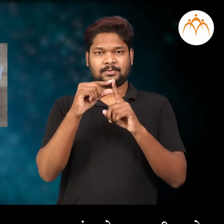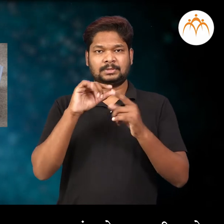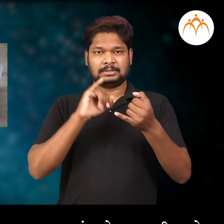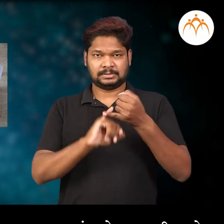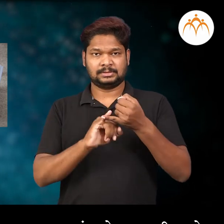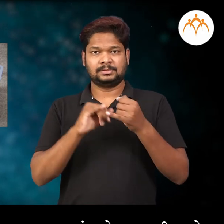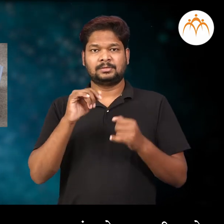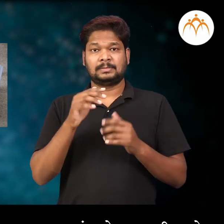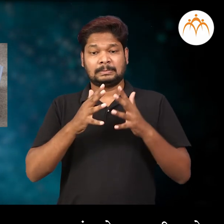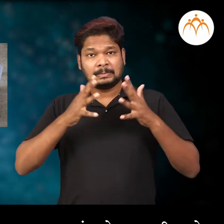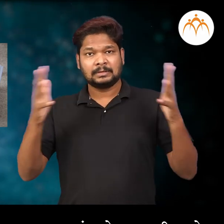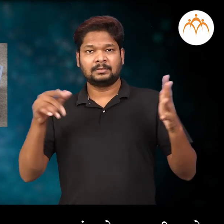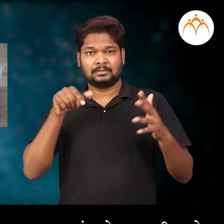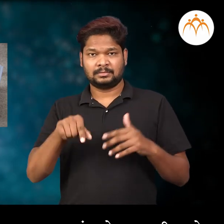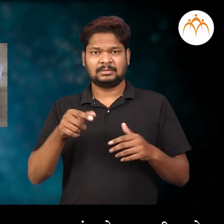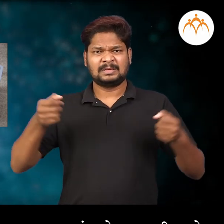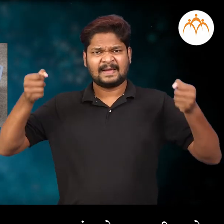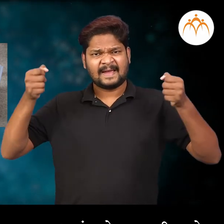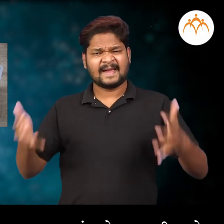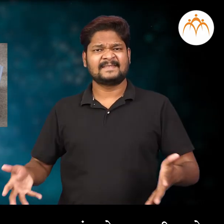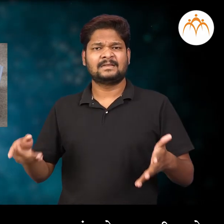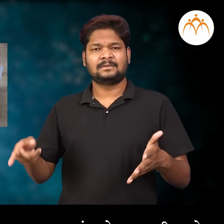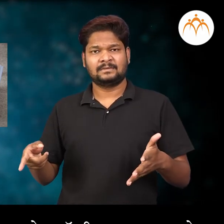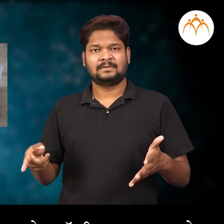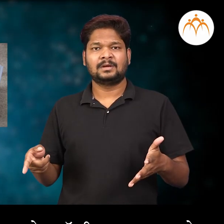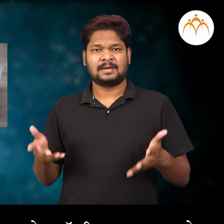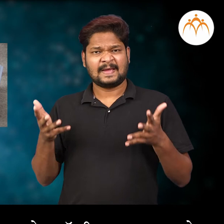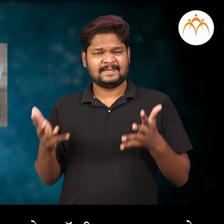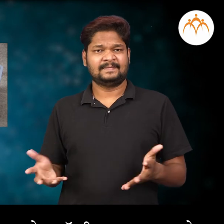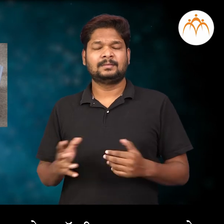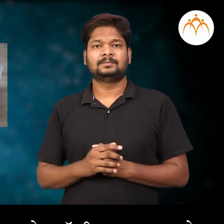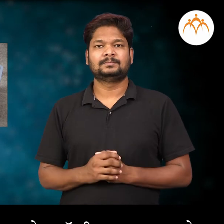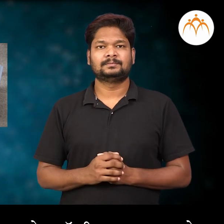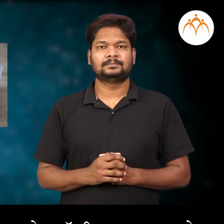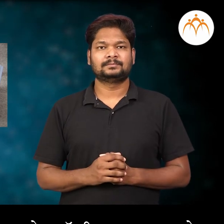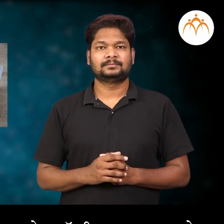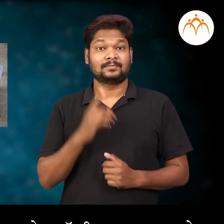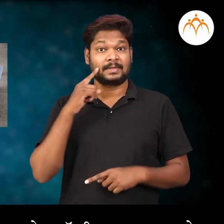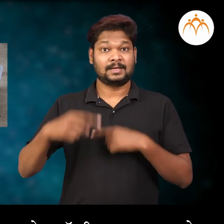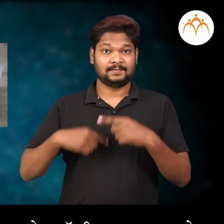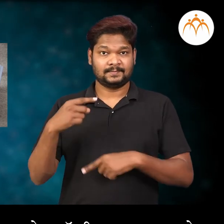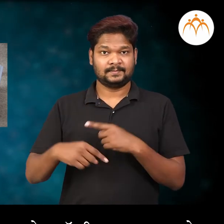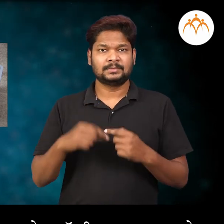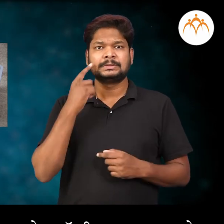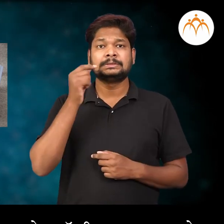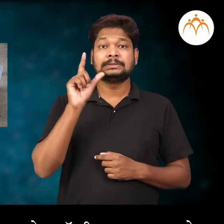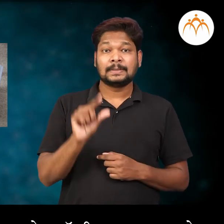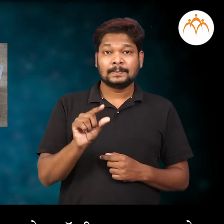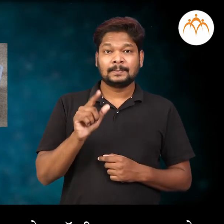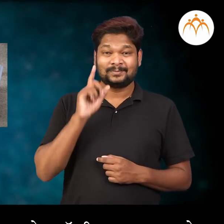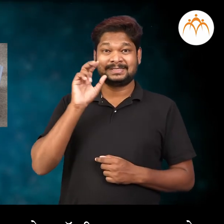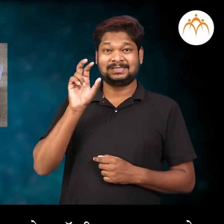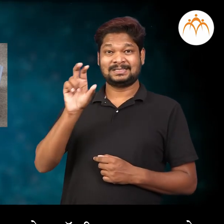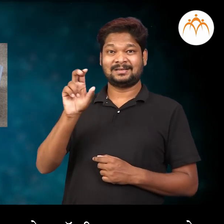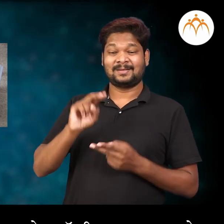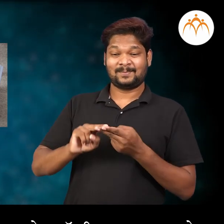पूरा उठा साधन मध्य वापरली जाते दरुद कमी किमतीचे रिचार्ज